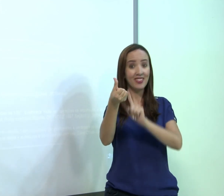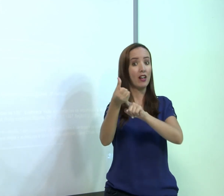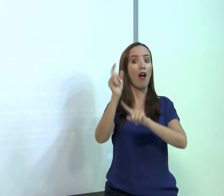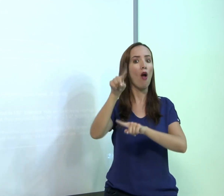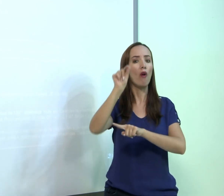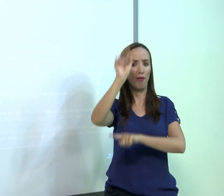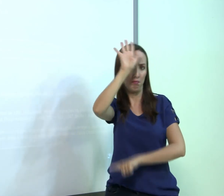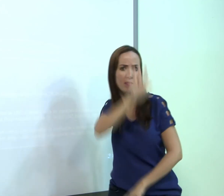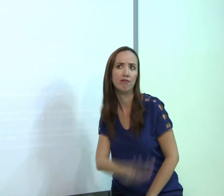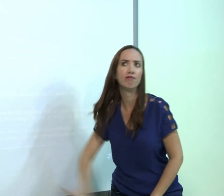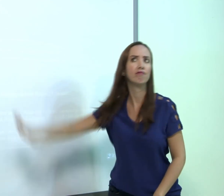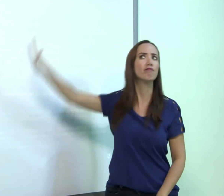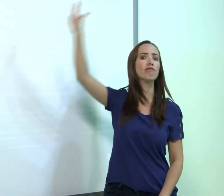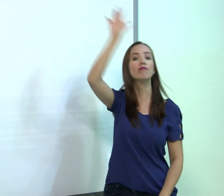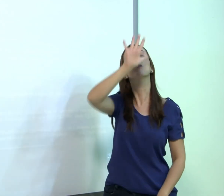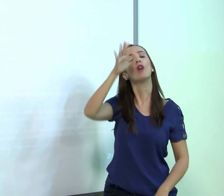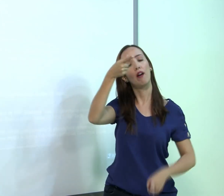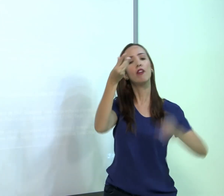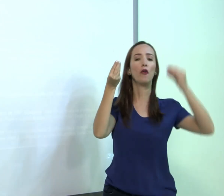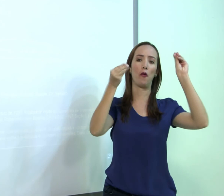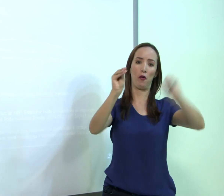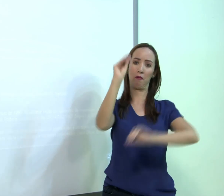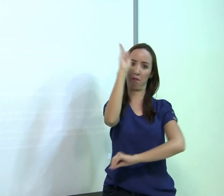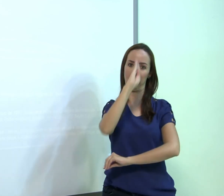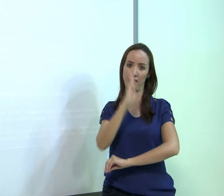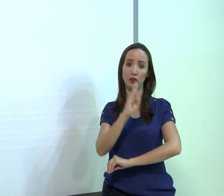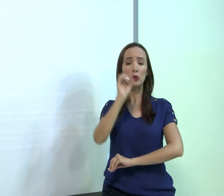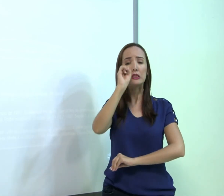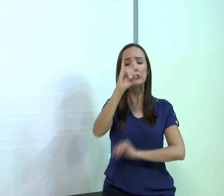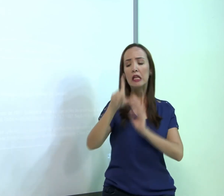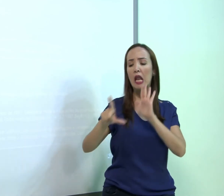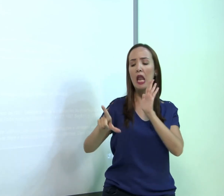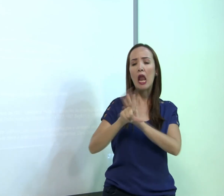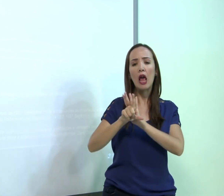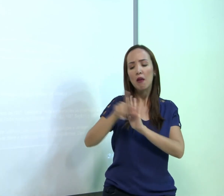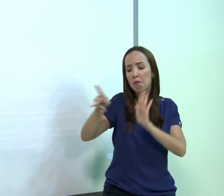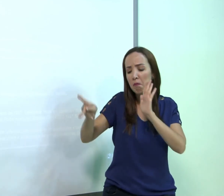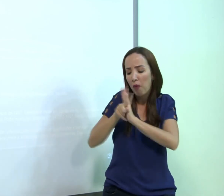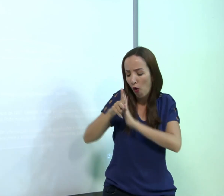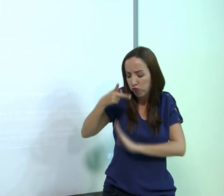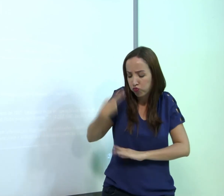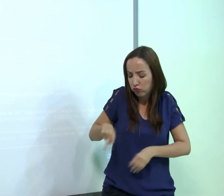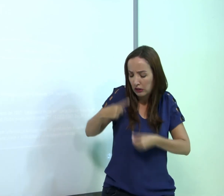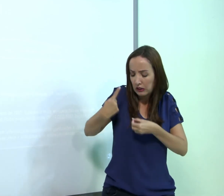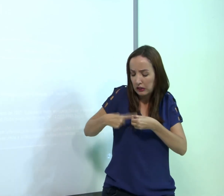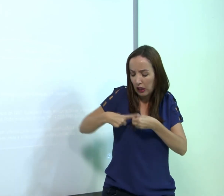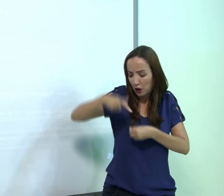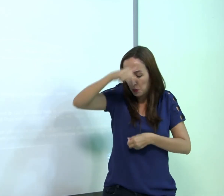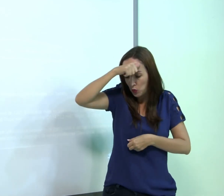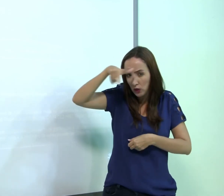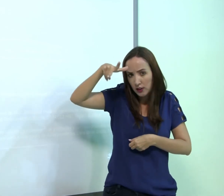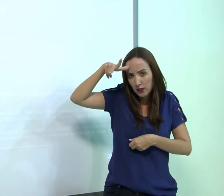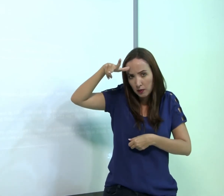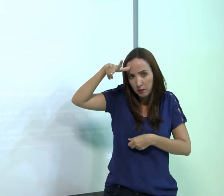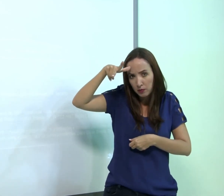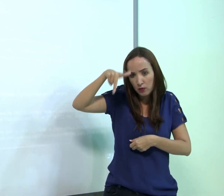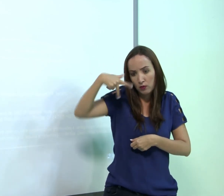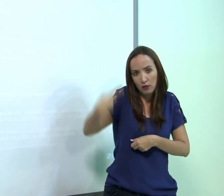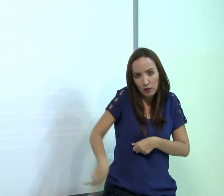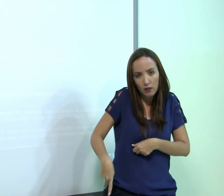e coloque que é uma lei federal e o número da lei. De qual cidade é essa lei? É uma lei